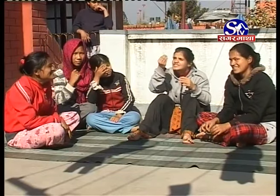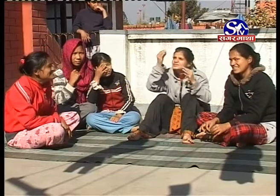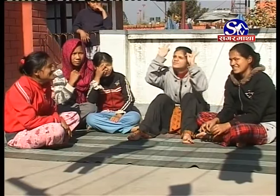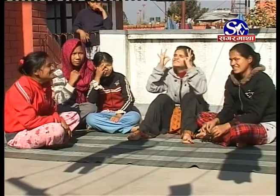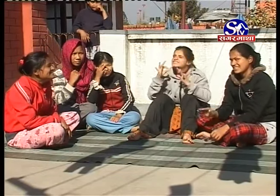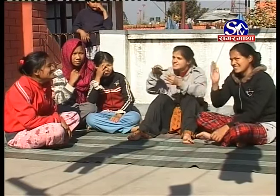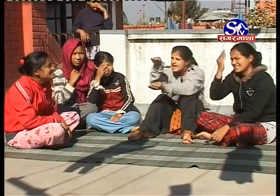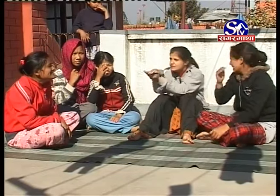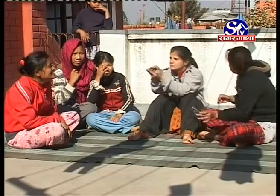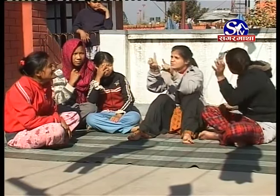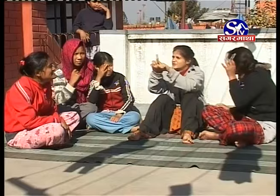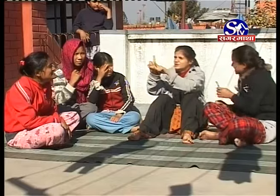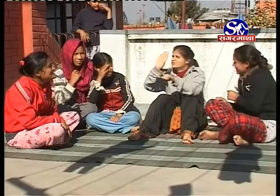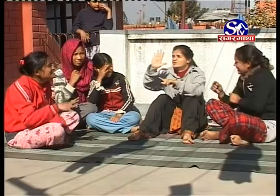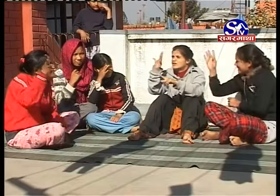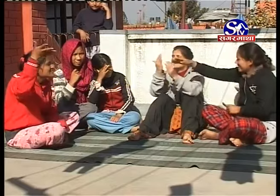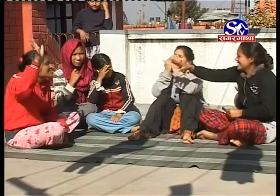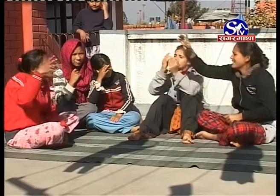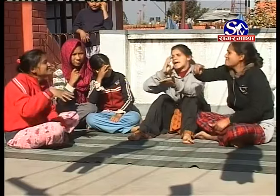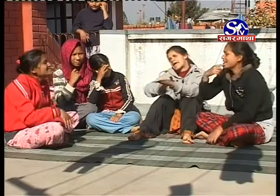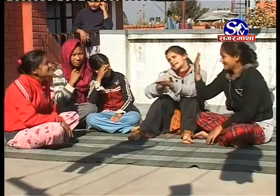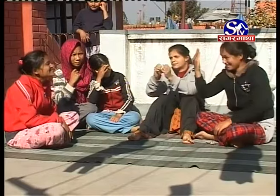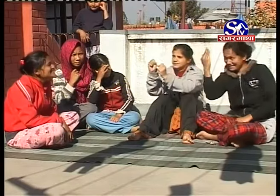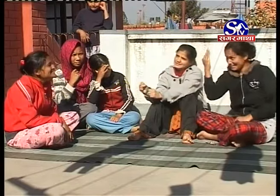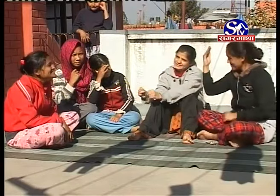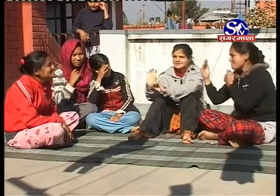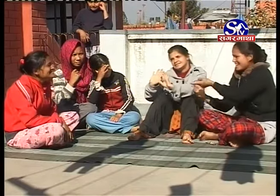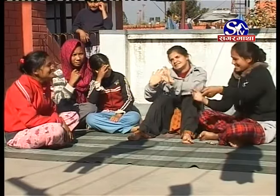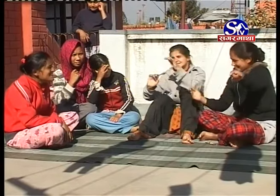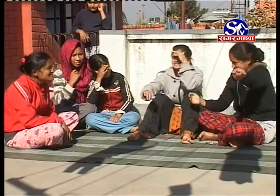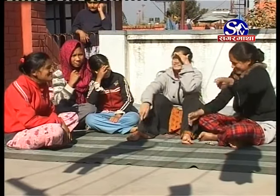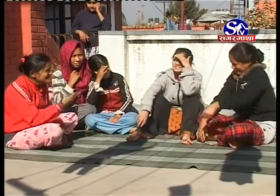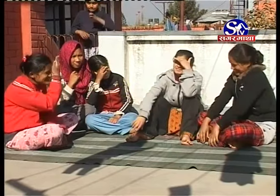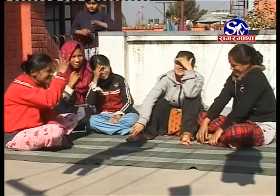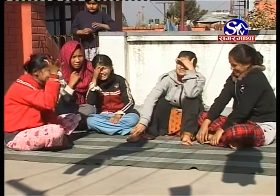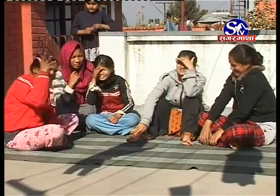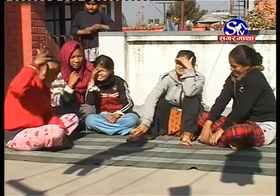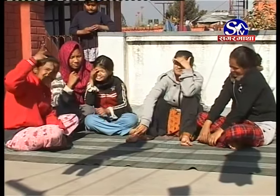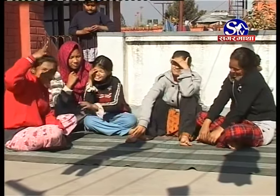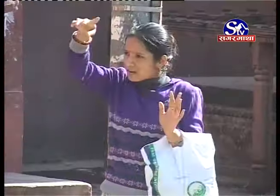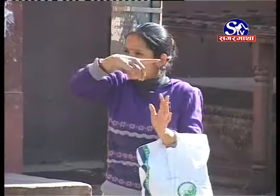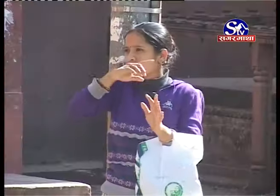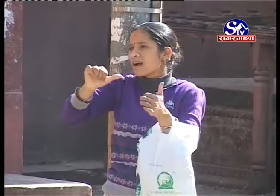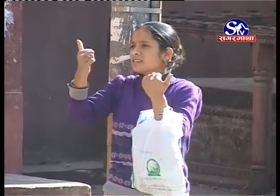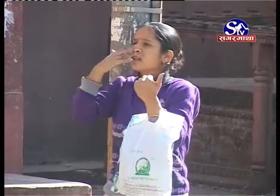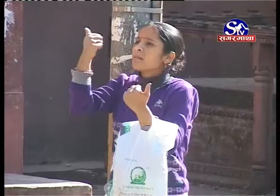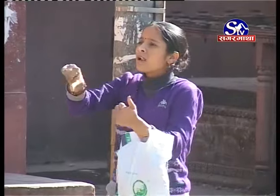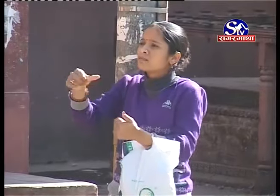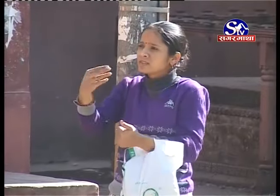खाले अन्तरक्रिया हुन्छ। यो भाषा विश्वभरका आवाजविहीनहरूले बुझ्न सक्छन्। त्यसो त